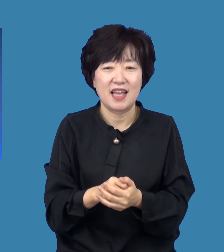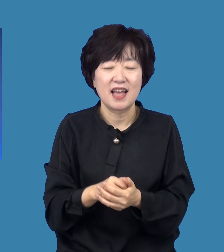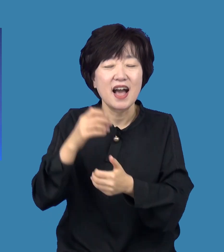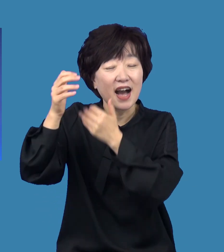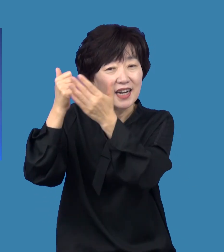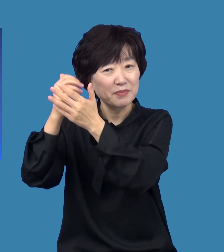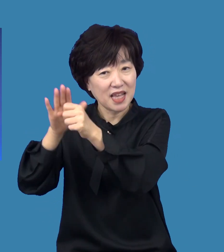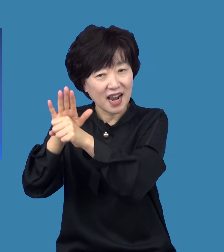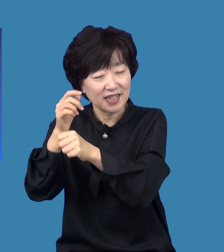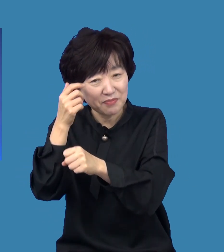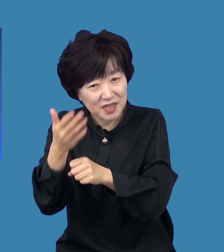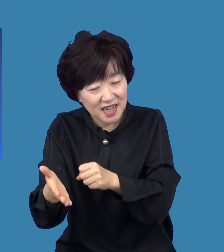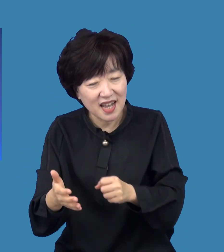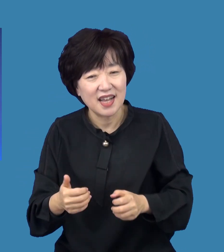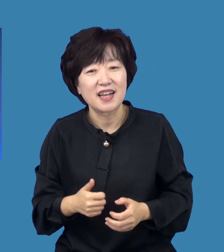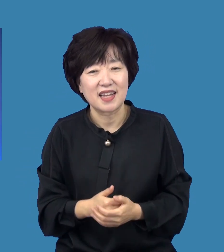사랑하십니까?